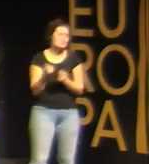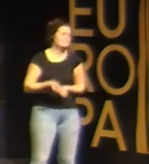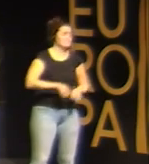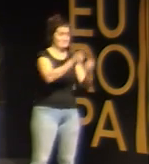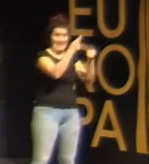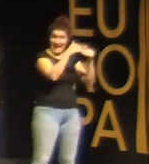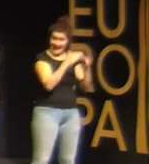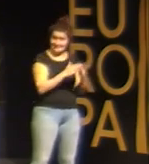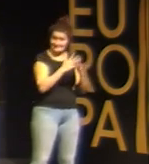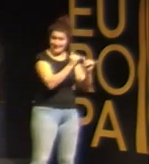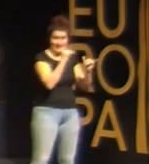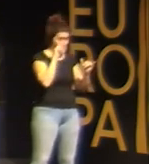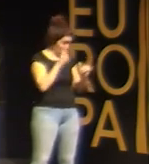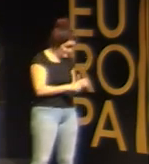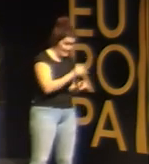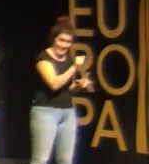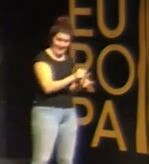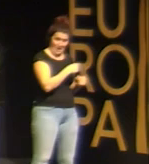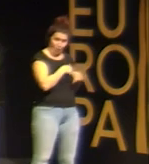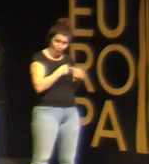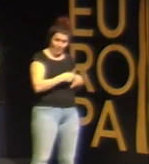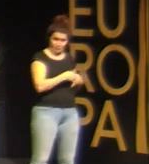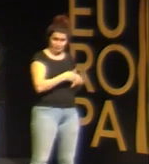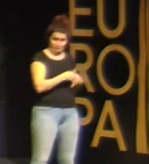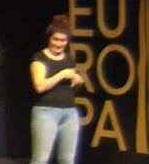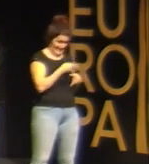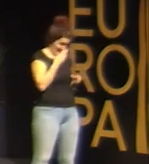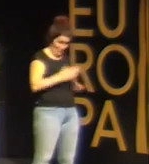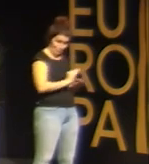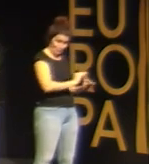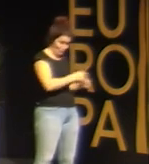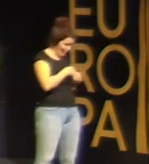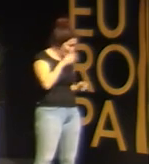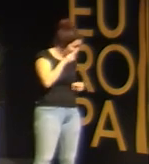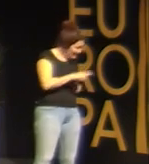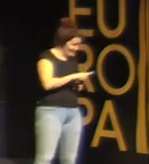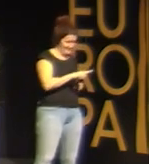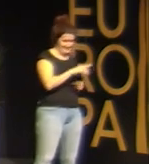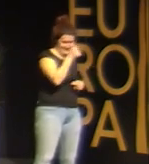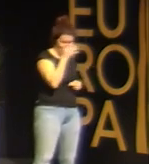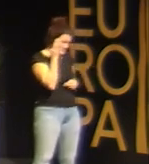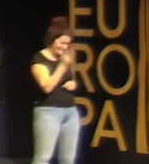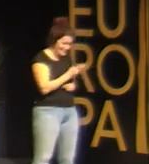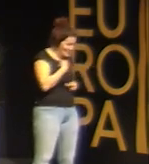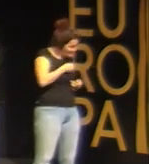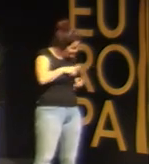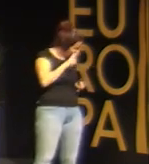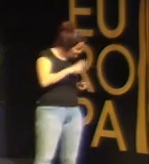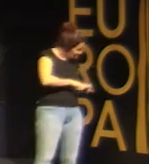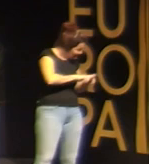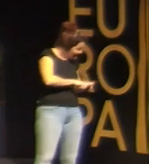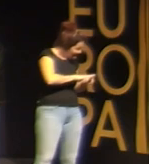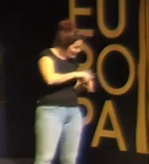miraran en el corazón de sus niños y de sus niñas los mirarán para